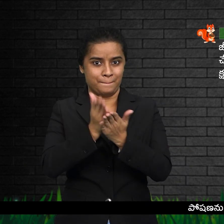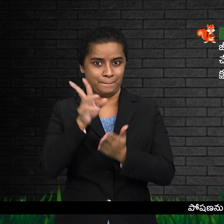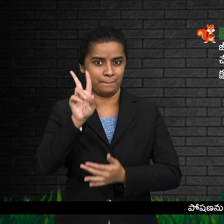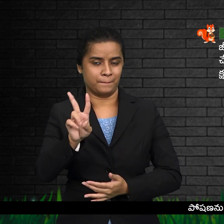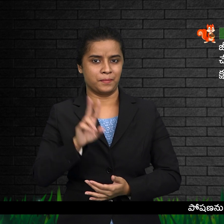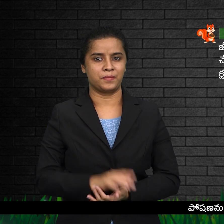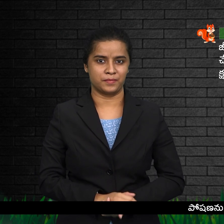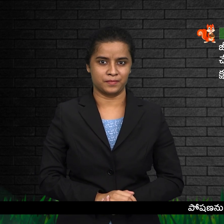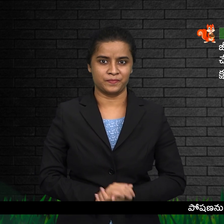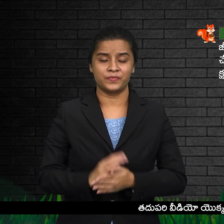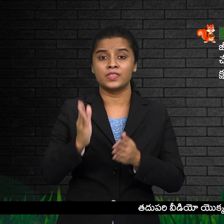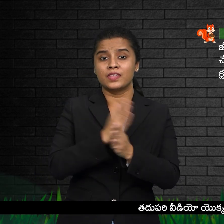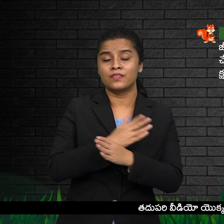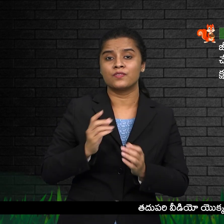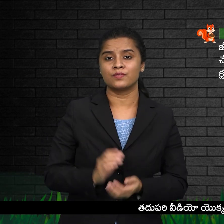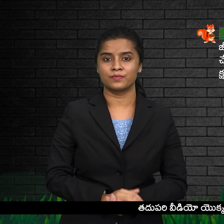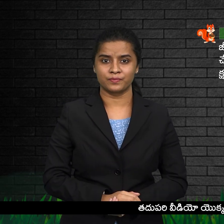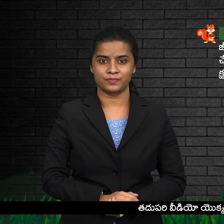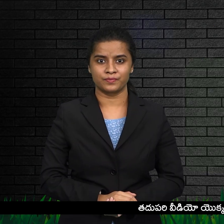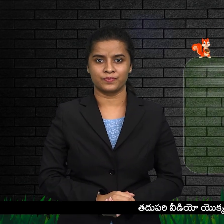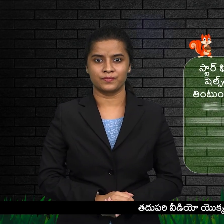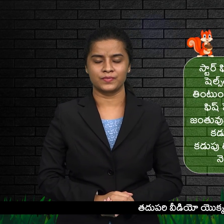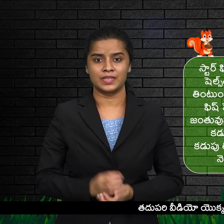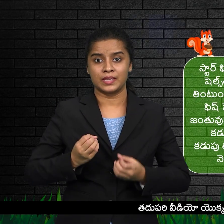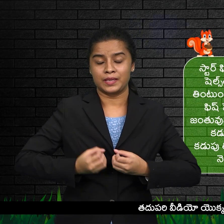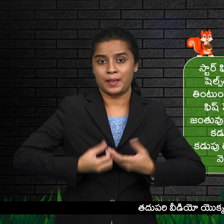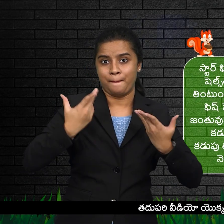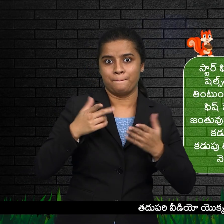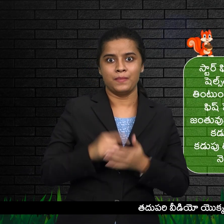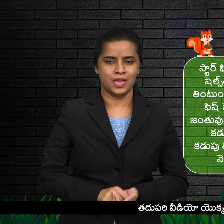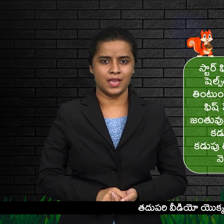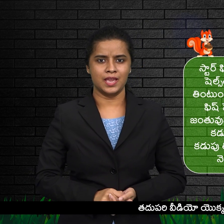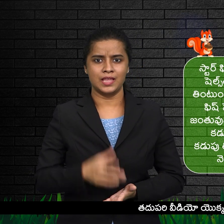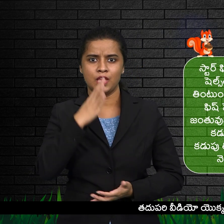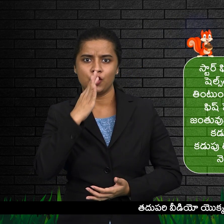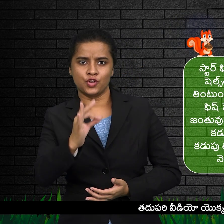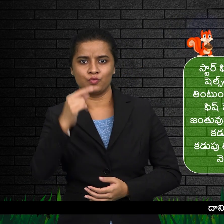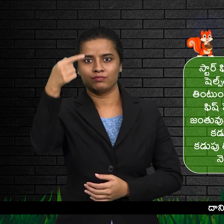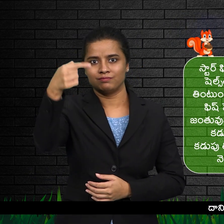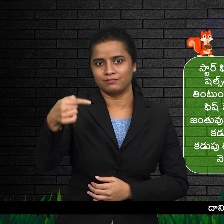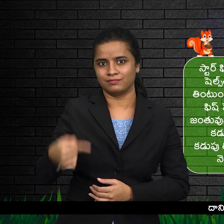పోషణను కొనసాగించడానికి తదుపరి వీడియో యొక్క లింక్ 2వ భాగాన్ని క్లిక్ చేయండి.